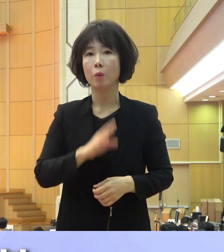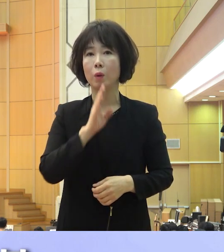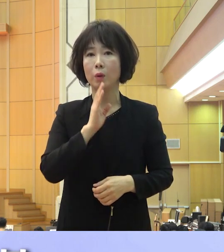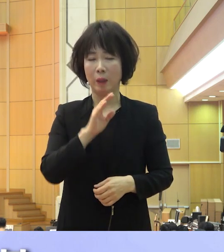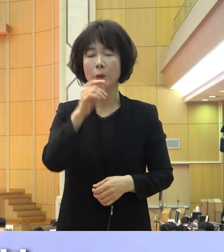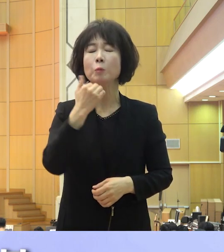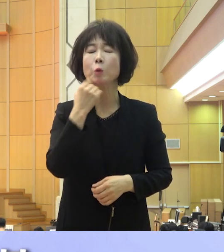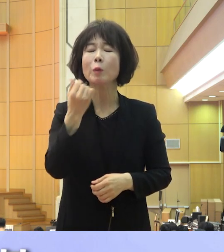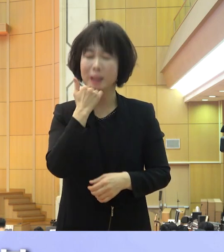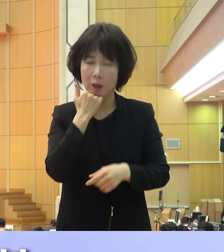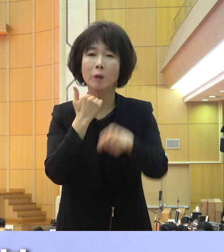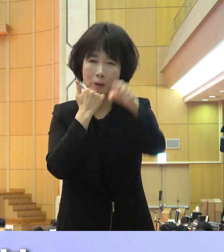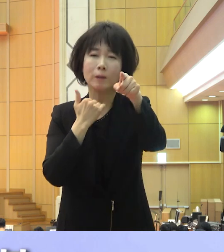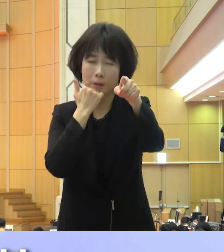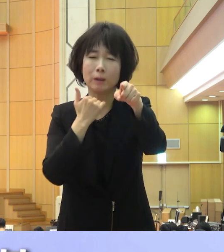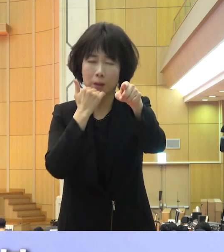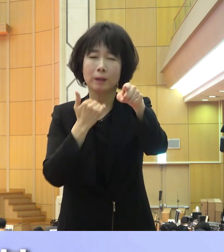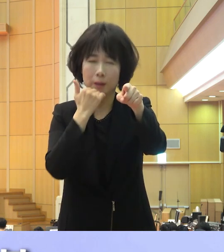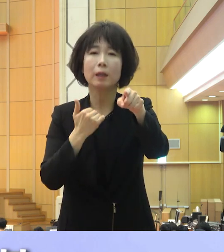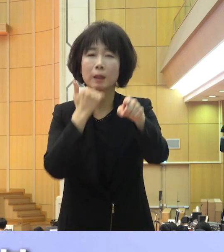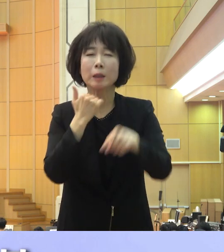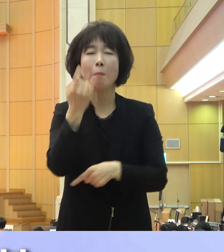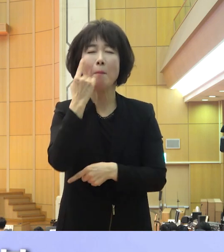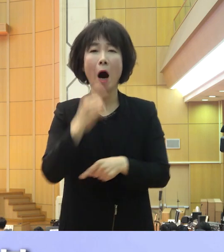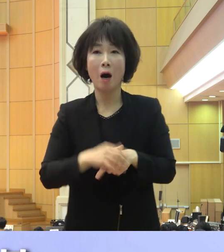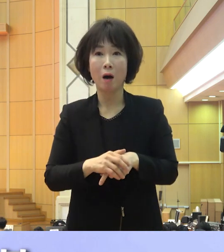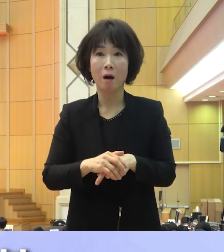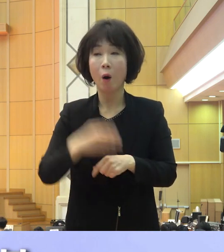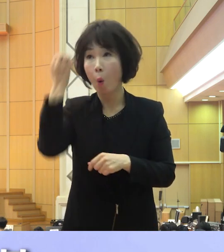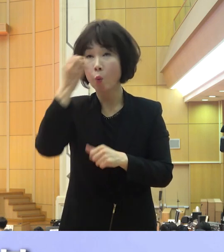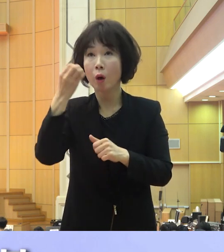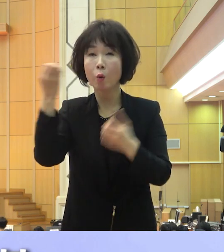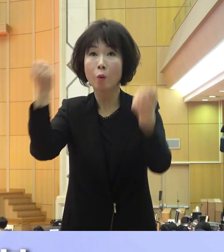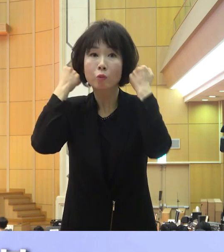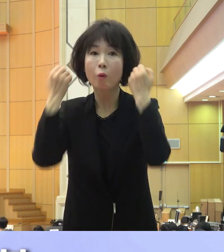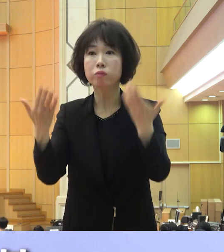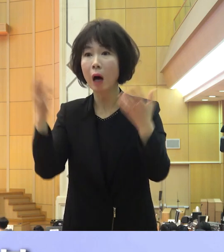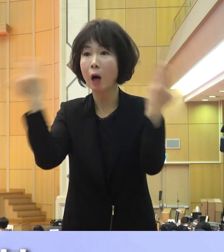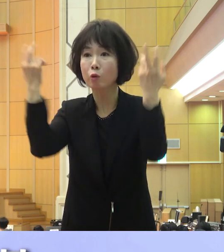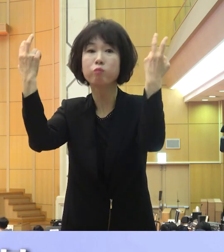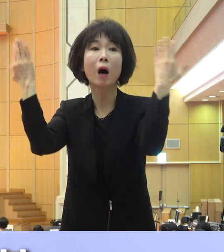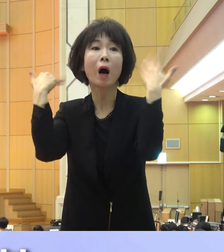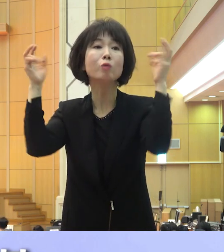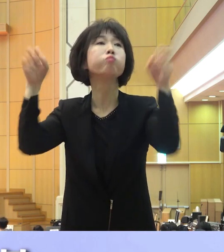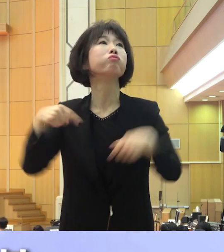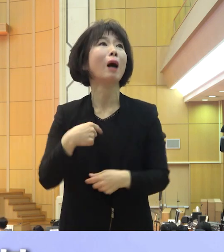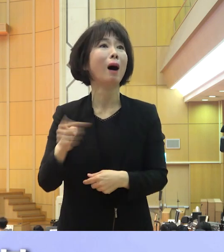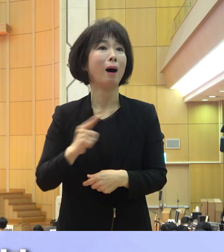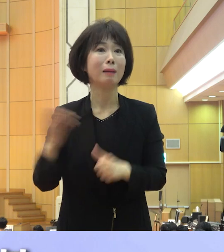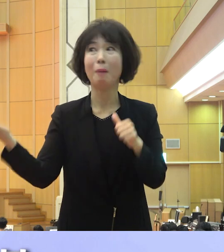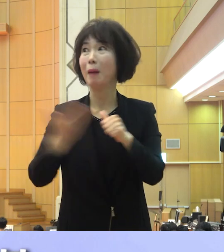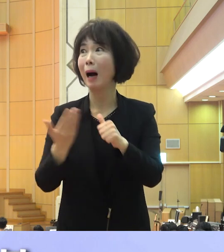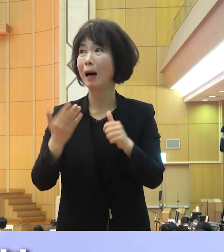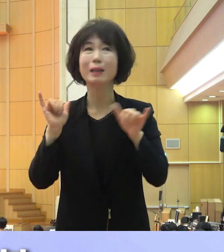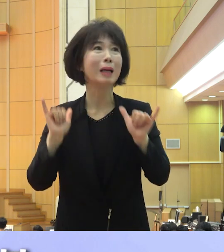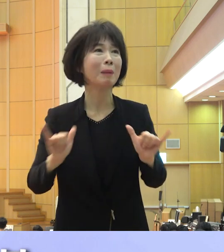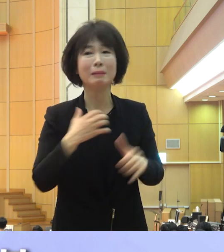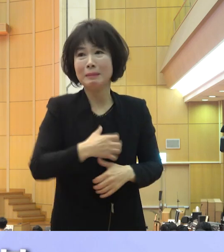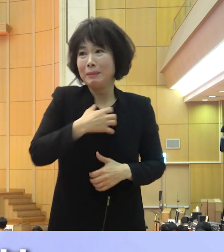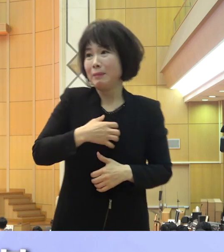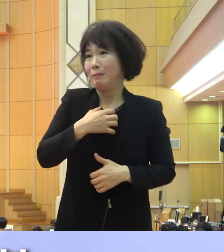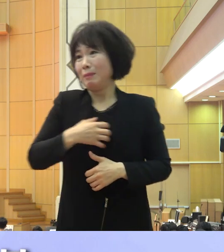좀 기다려봐. 그리고 그날 저녁에 기도하고 새벽 기도하고 난 다음에 그날 저녁에, 그 다음날 저녁에